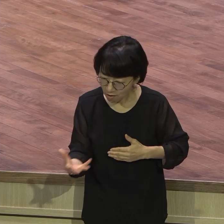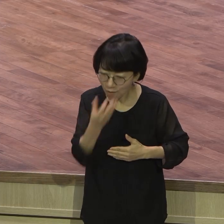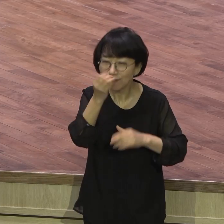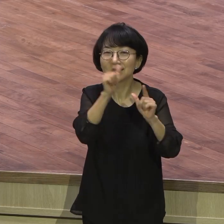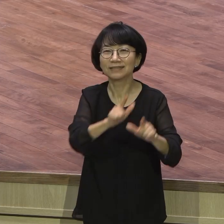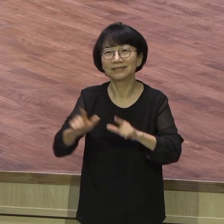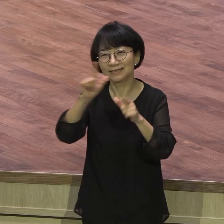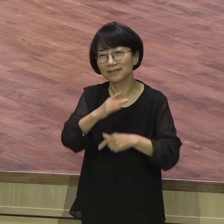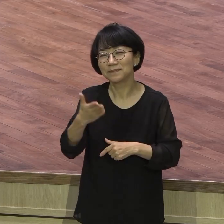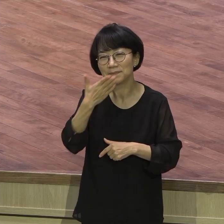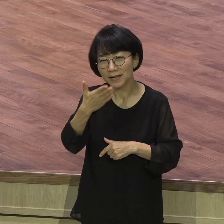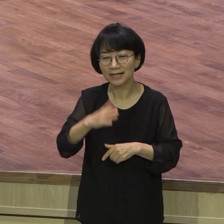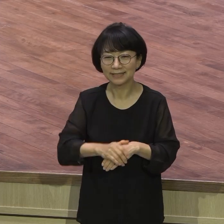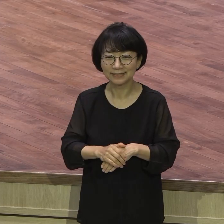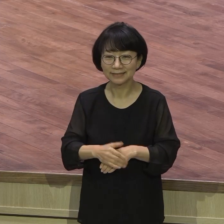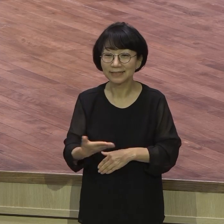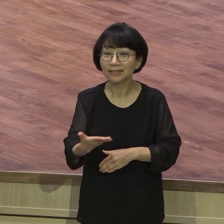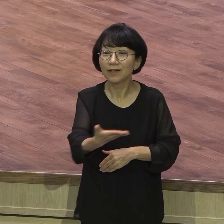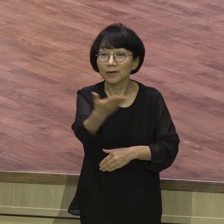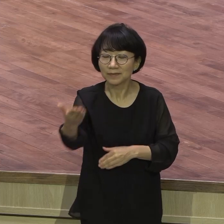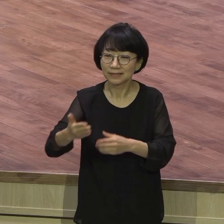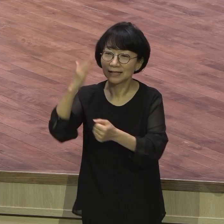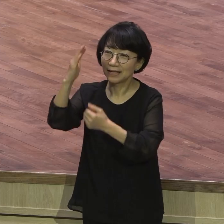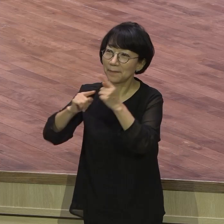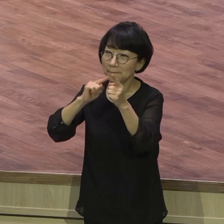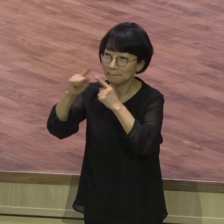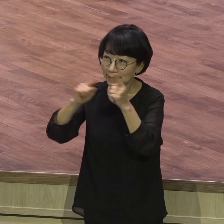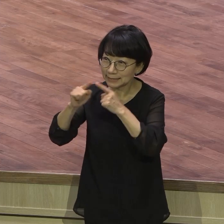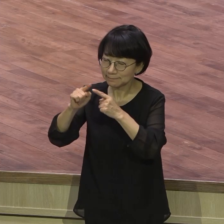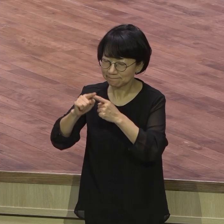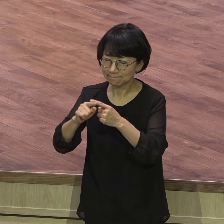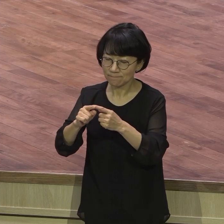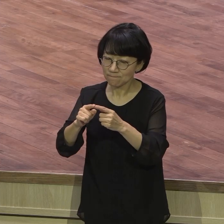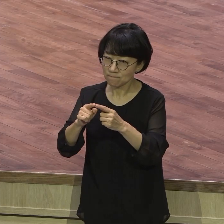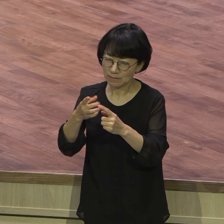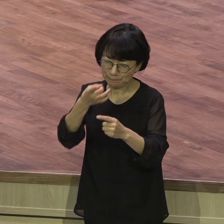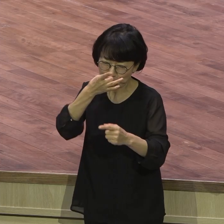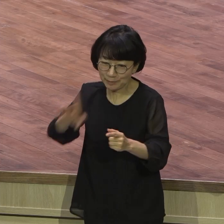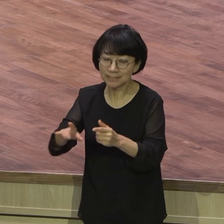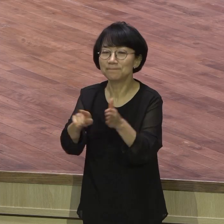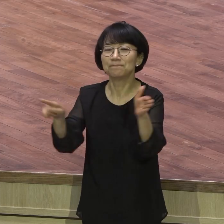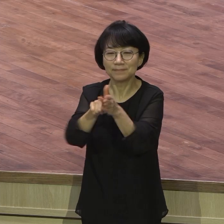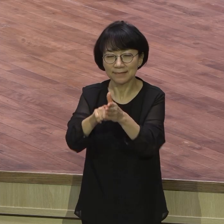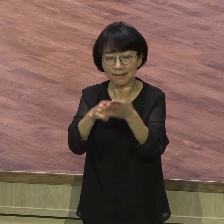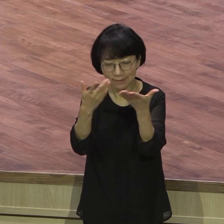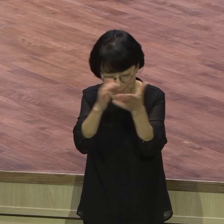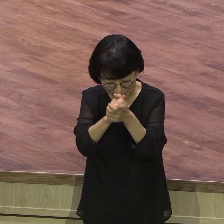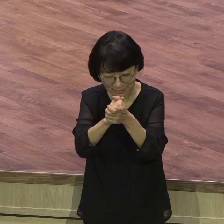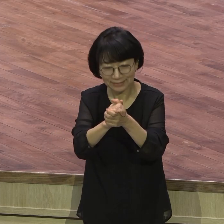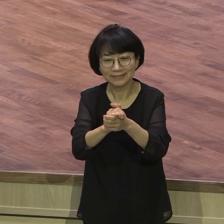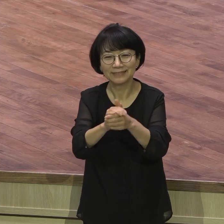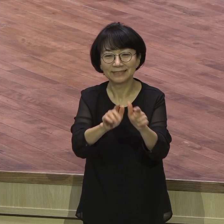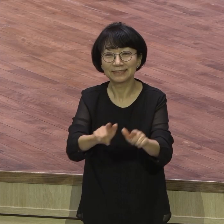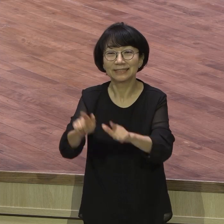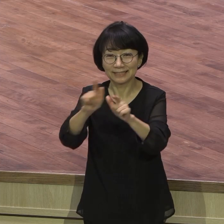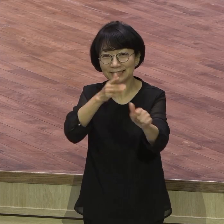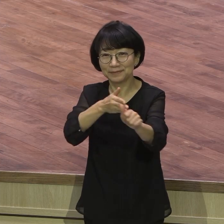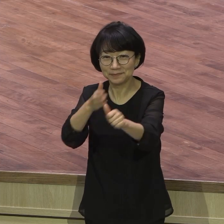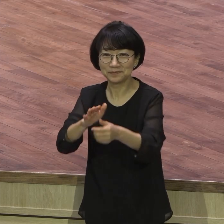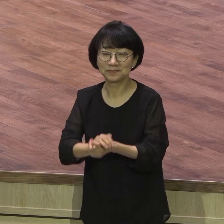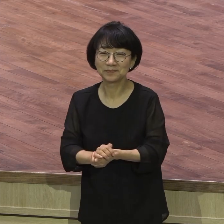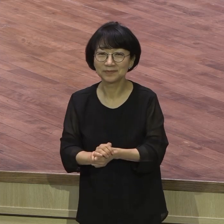모든 성도들 하나님의 말씀 앞에 무조건 예스 하시기 바랍니다 예스 그래서 거룩한 삶의 열매인